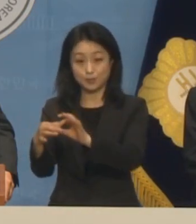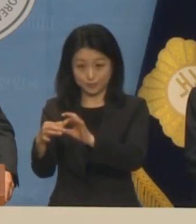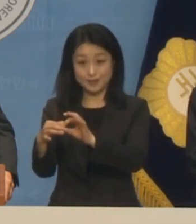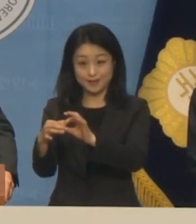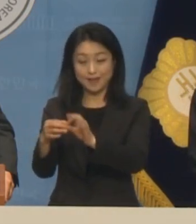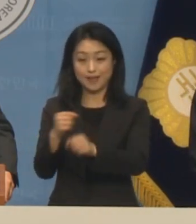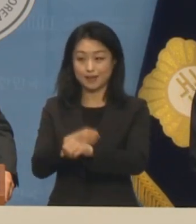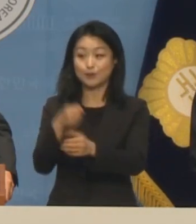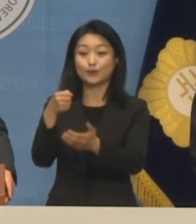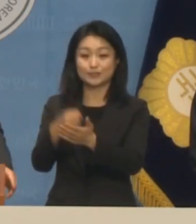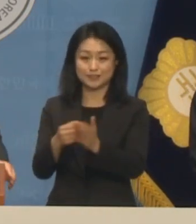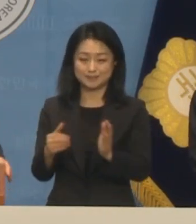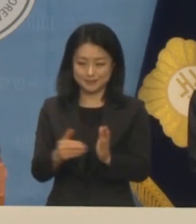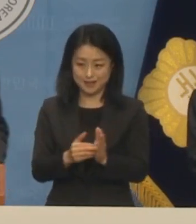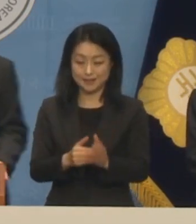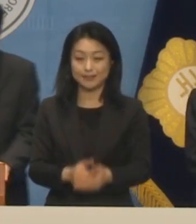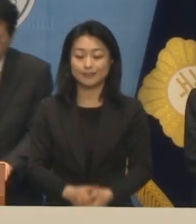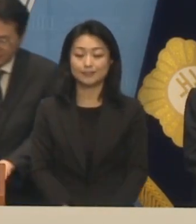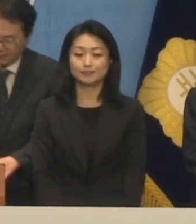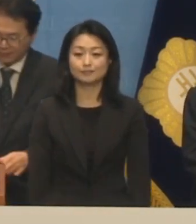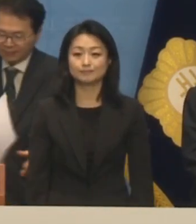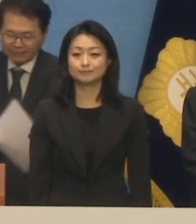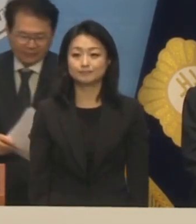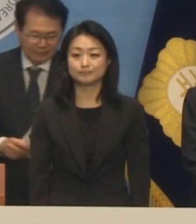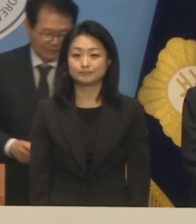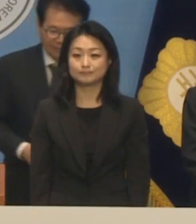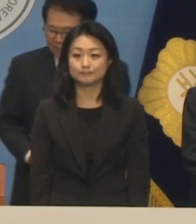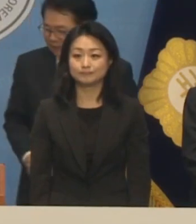하였습니다. 이상입니다.